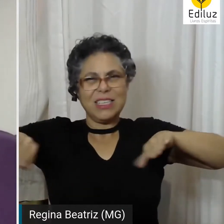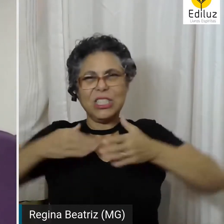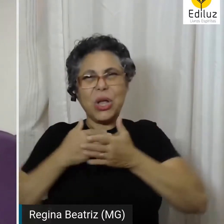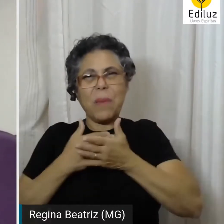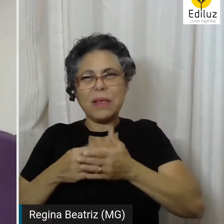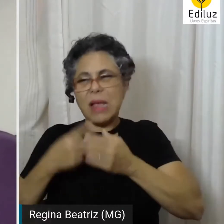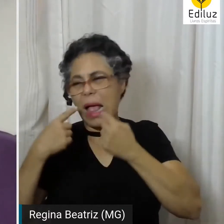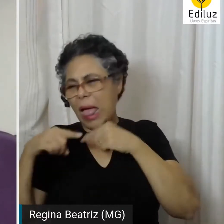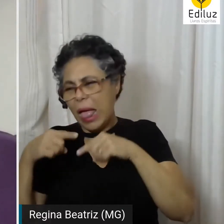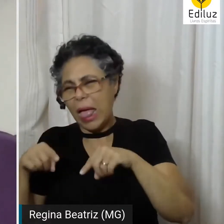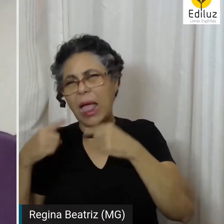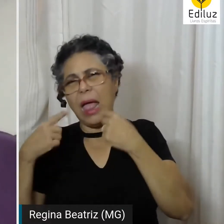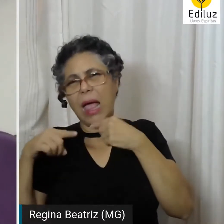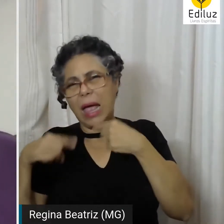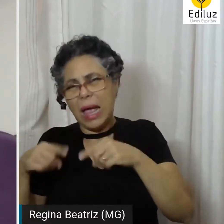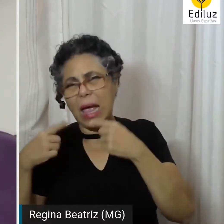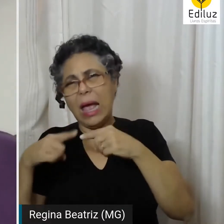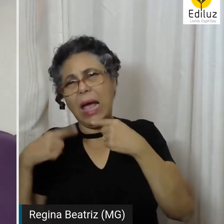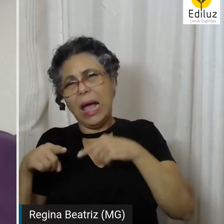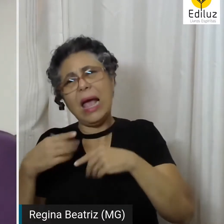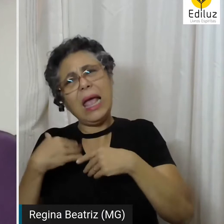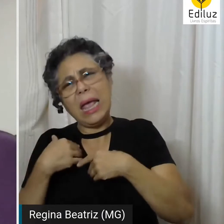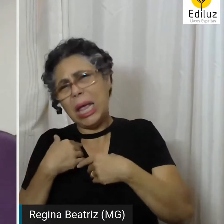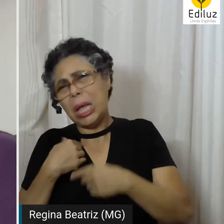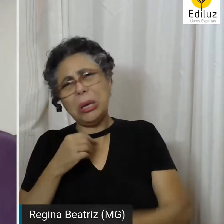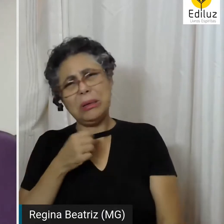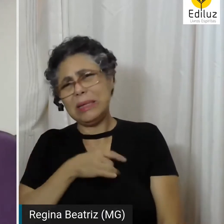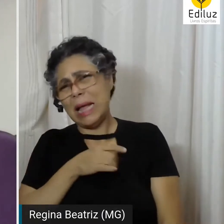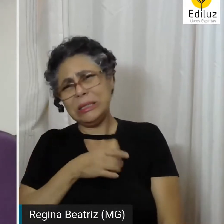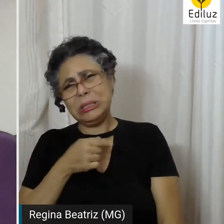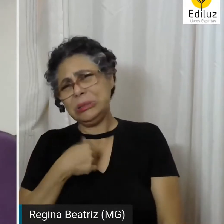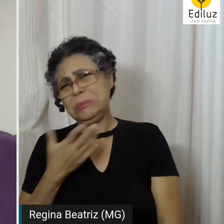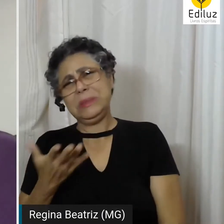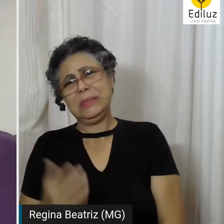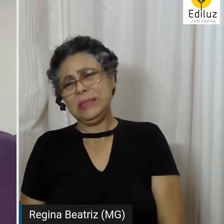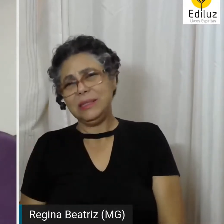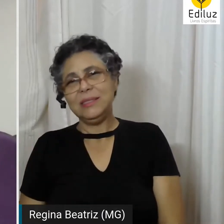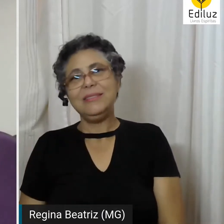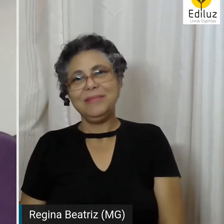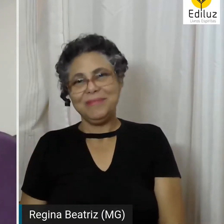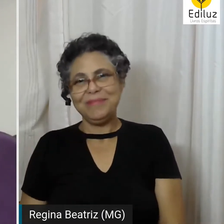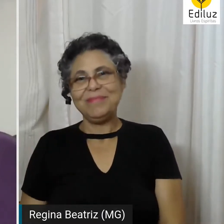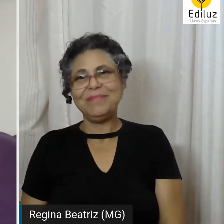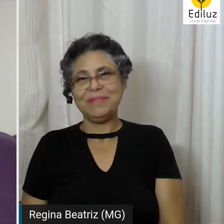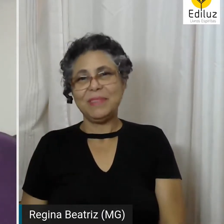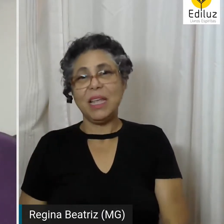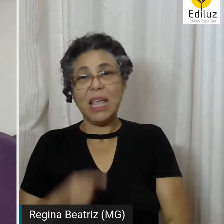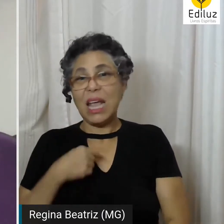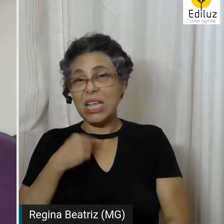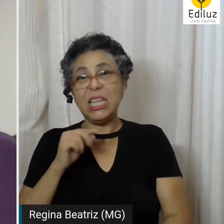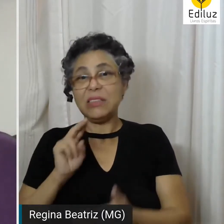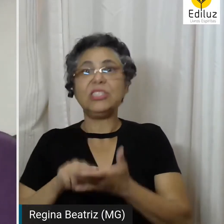à vitimização. E nos deixamos sucumbir.